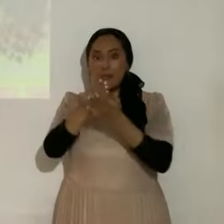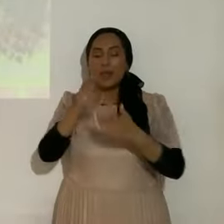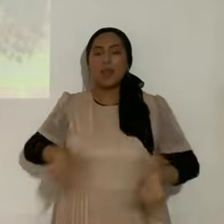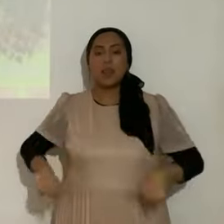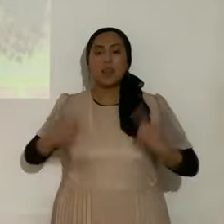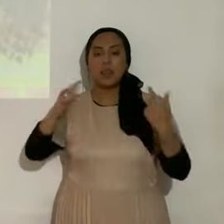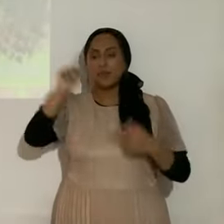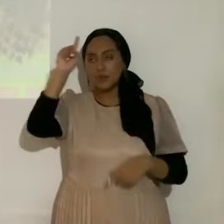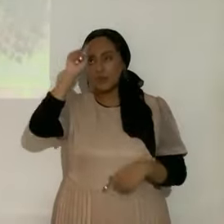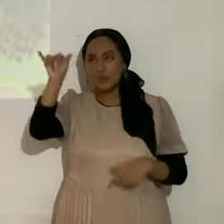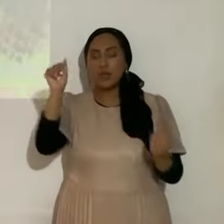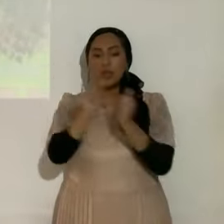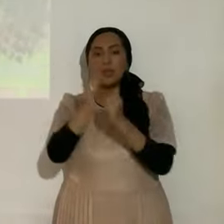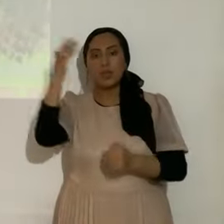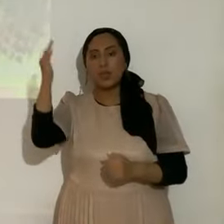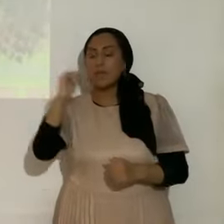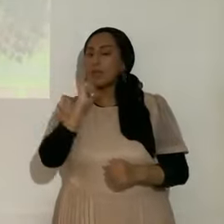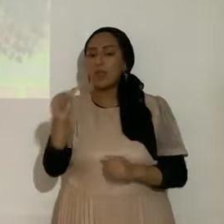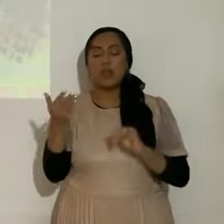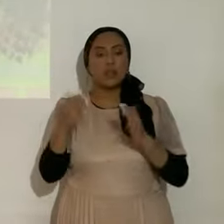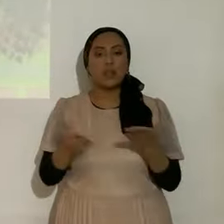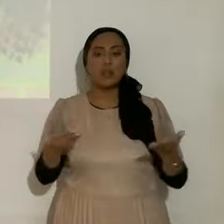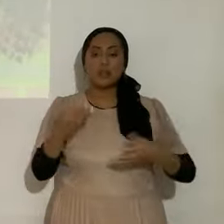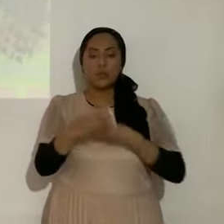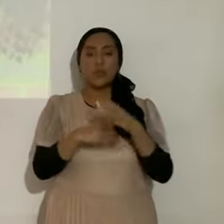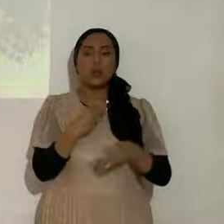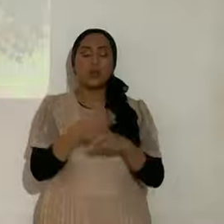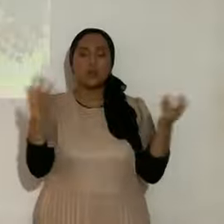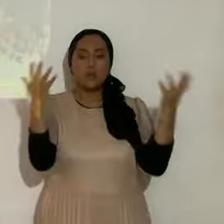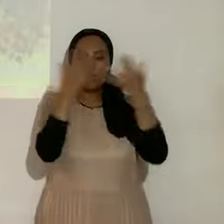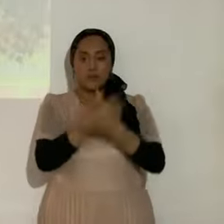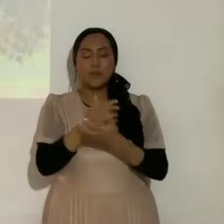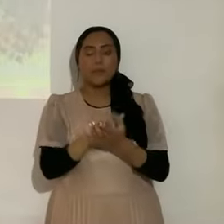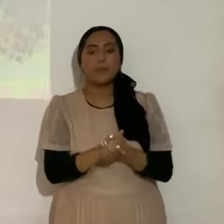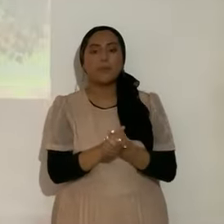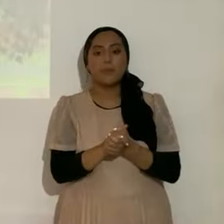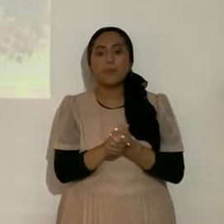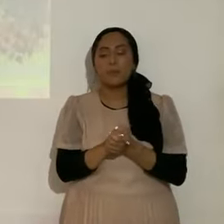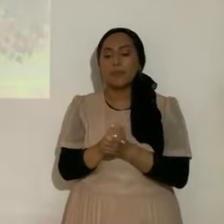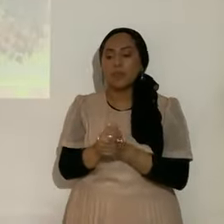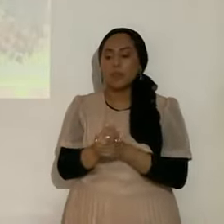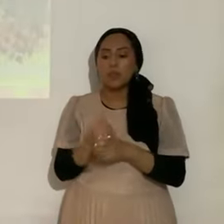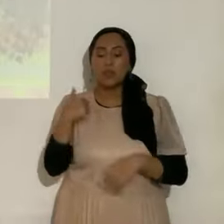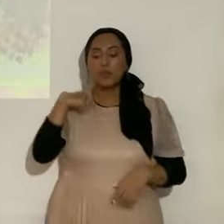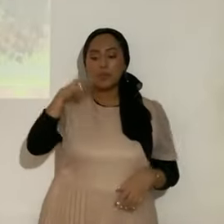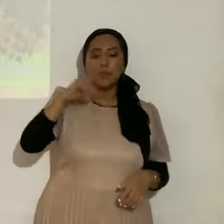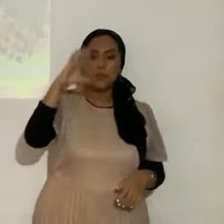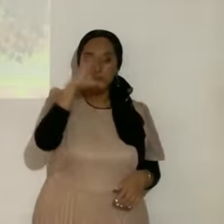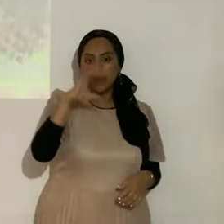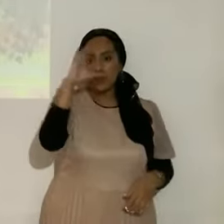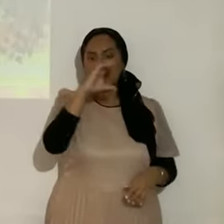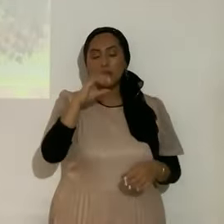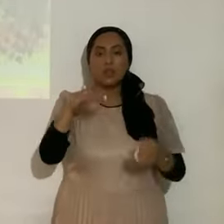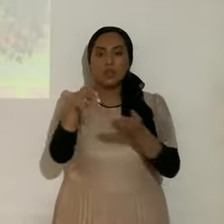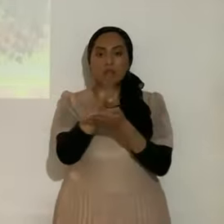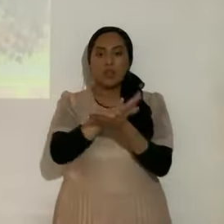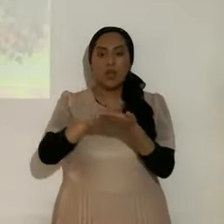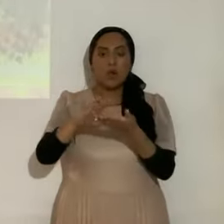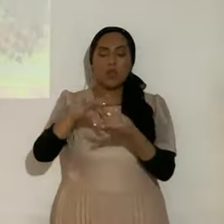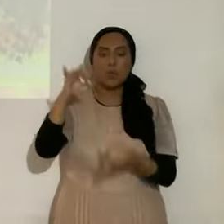eternamente con Él y no morir en este mundo de tinieblas. Con esto, hermanos, debemos de buscar el bendito Ruach